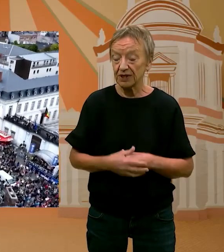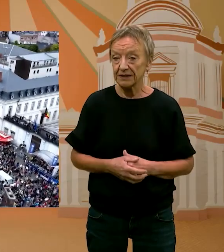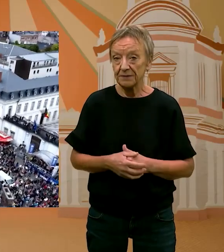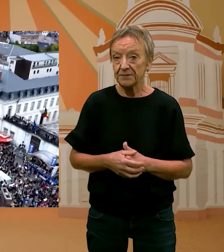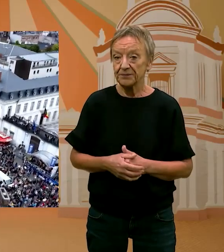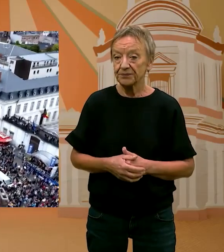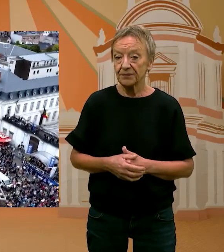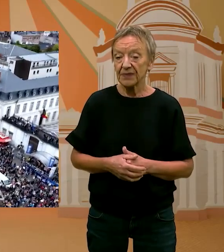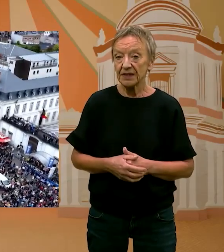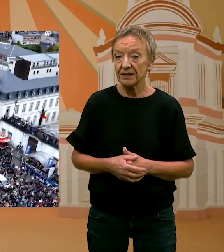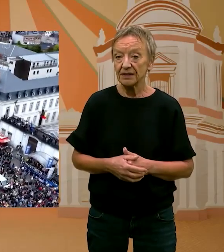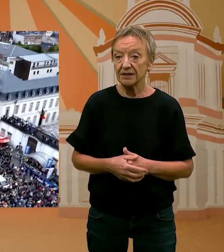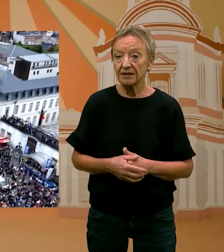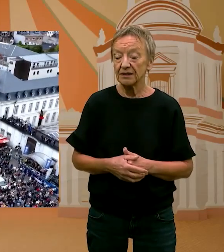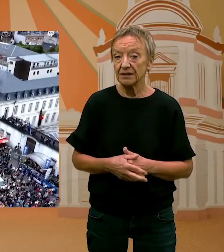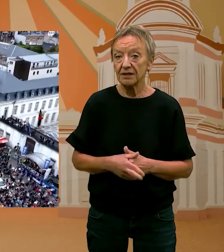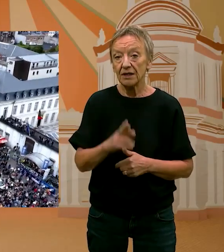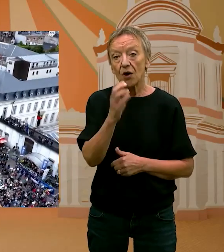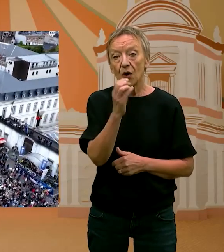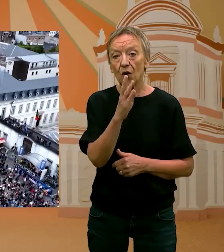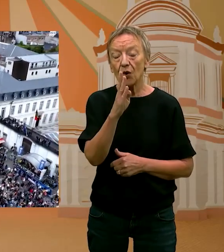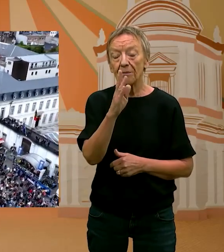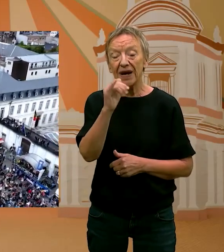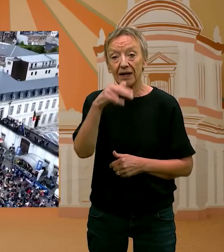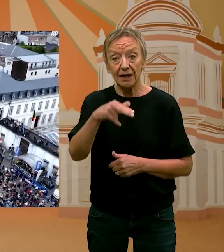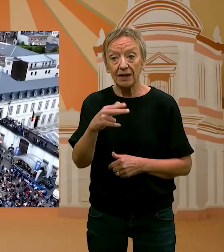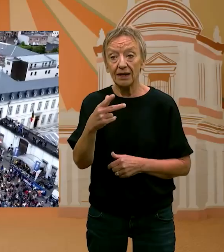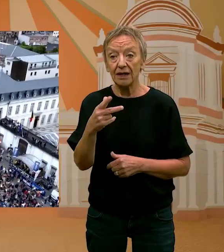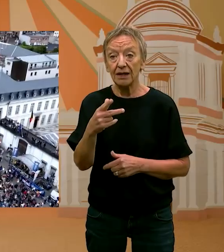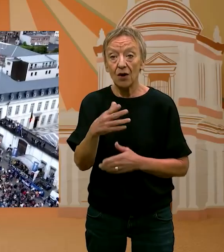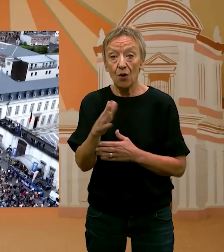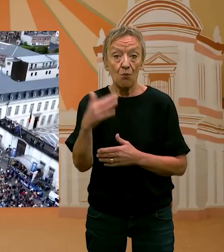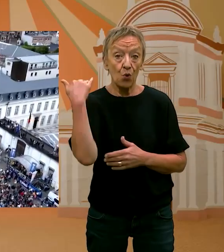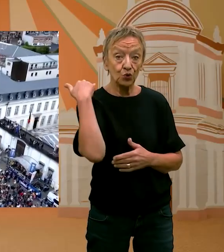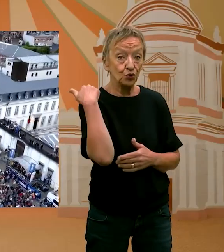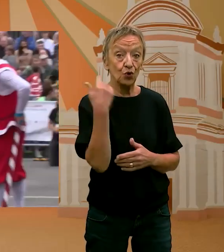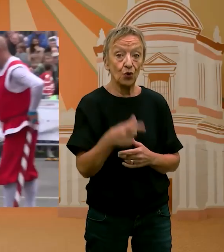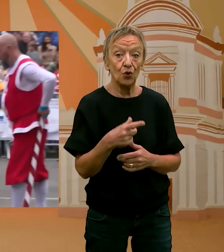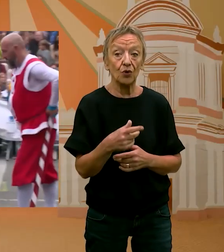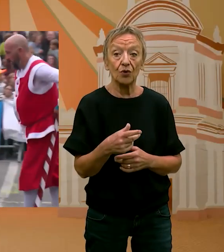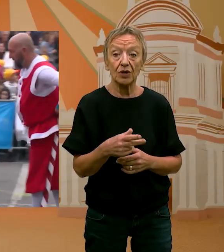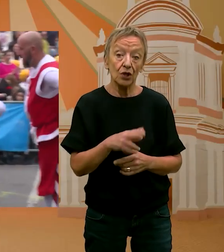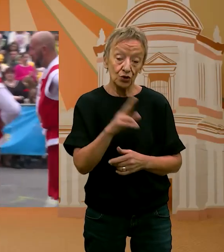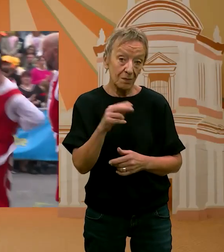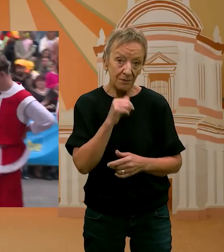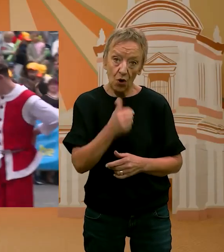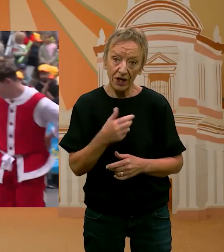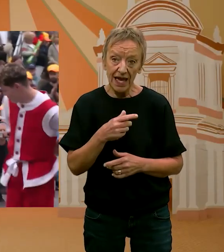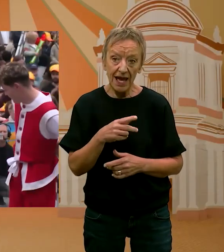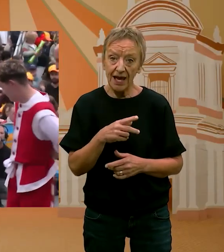peu récupérer. Oui, parce que s'il montre son dos, c'est malin et on ne peut pas l'attaquer. Ici, on ne va pas l'attaquer. Non, sauf par accident, mais c'est pas du tout intentionnel. Ça lui